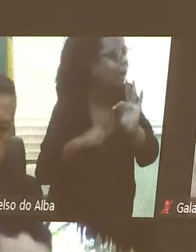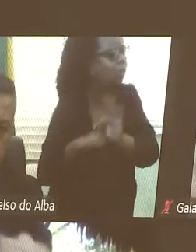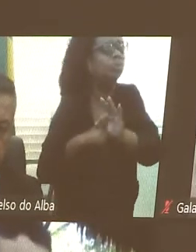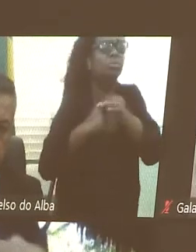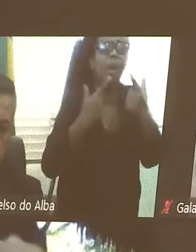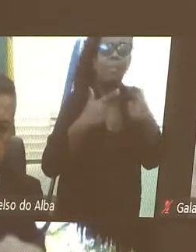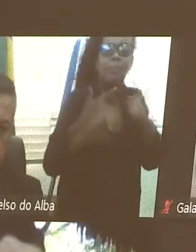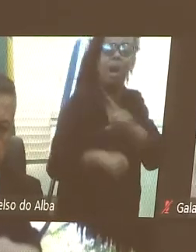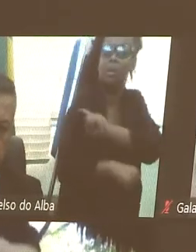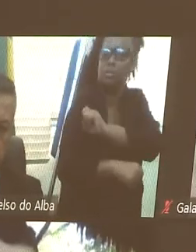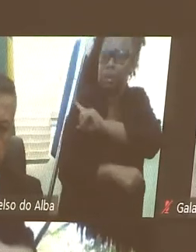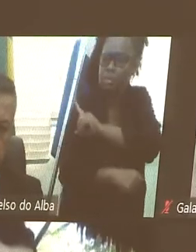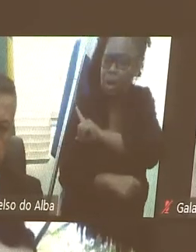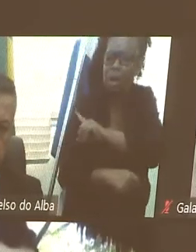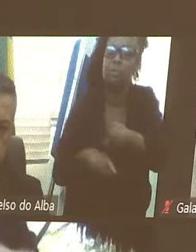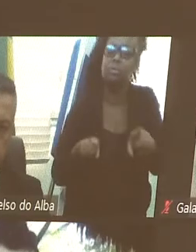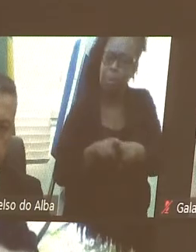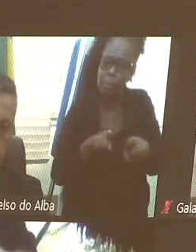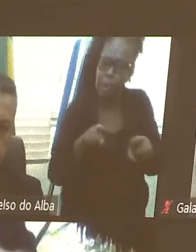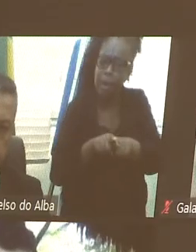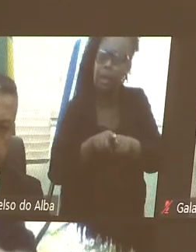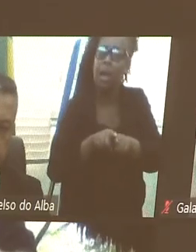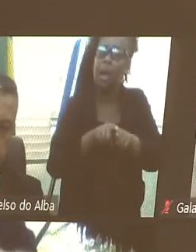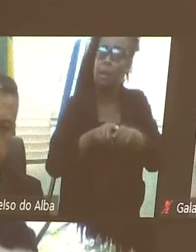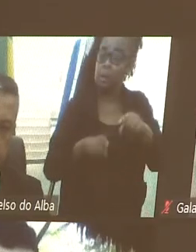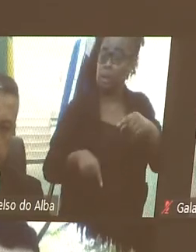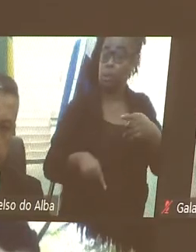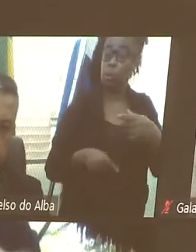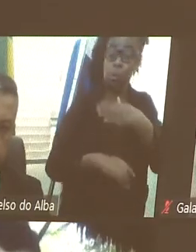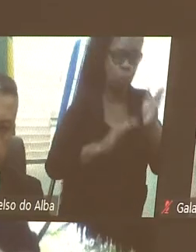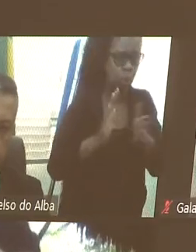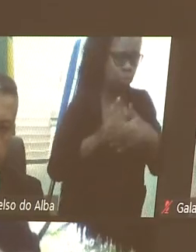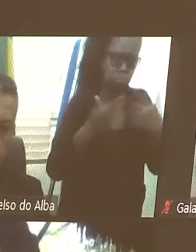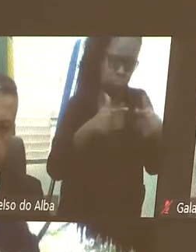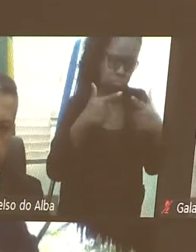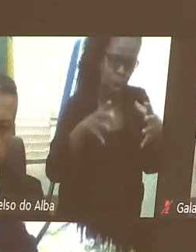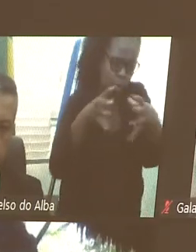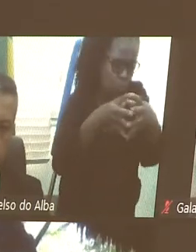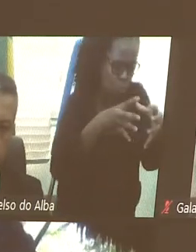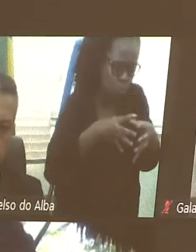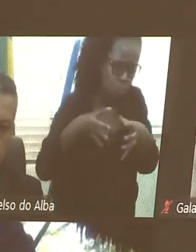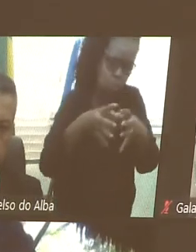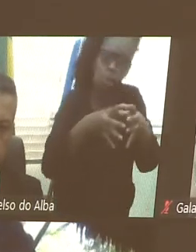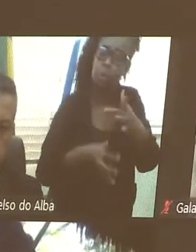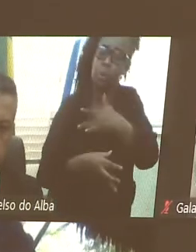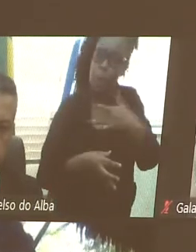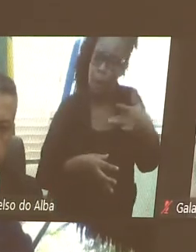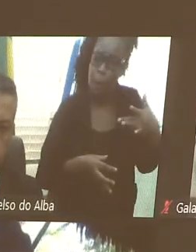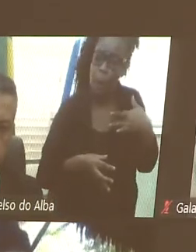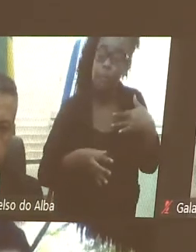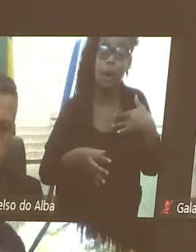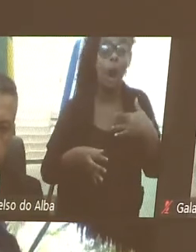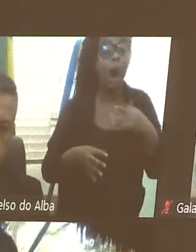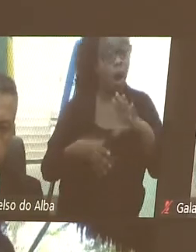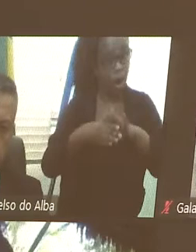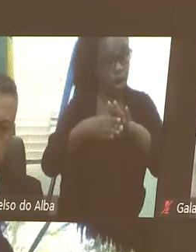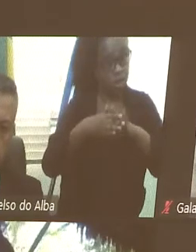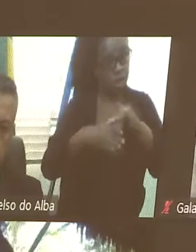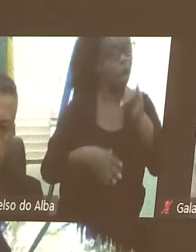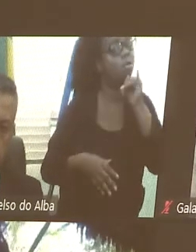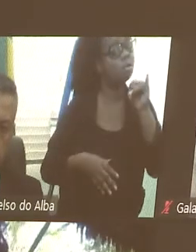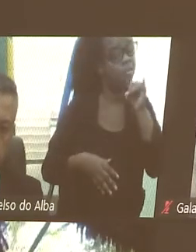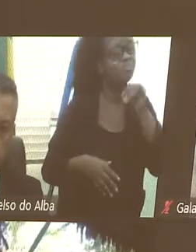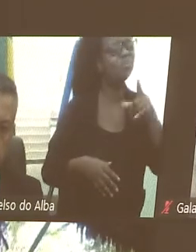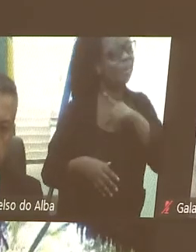agentes comunitários de saúde. Caxias dá um exemplo. Então, isso é uma demonstração de que existe uma